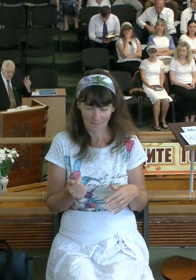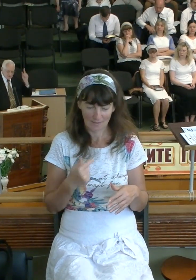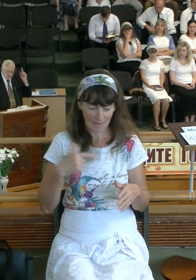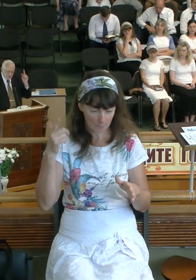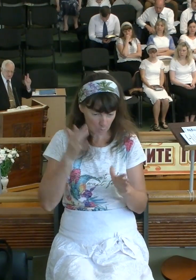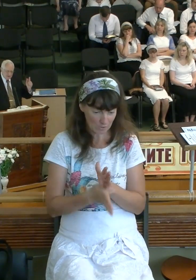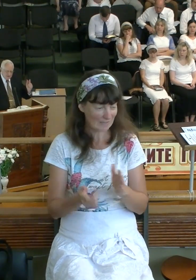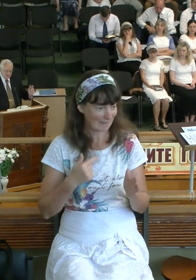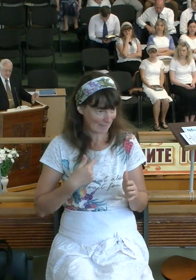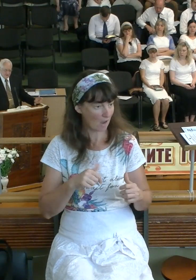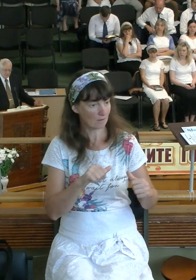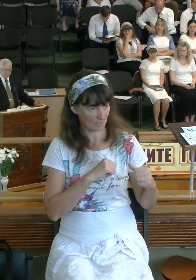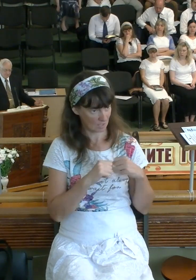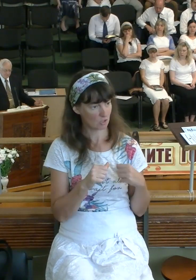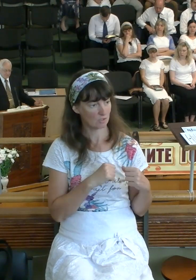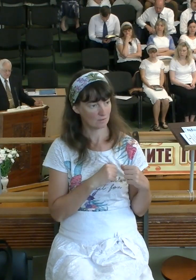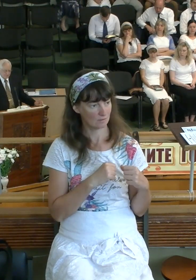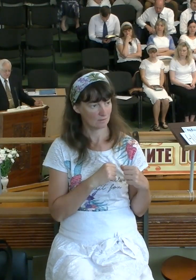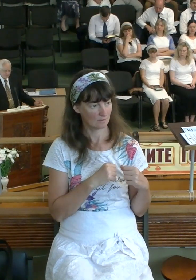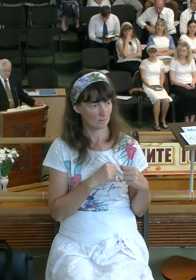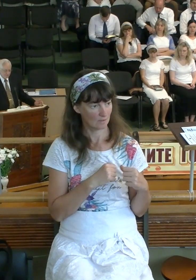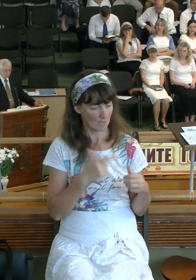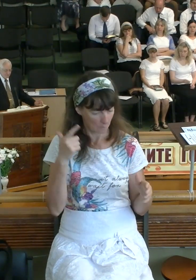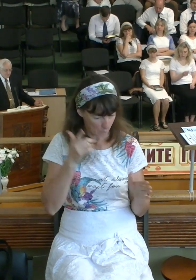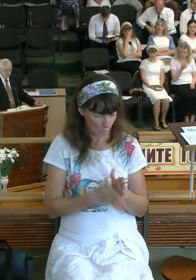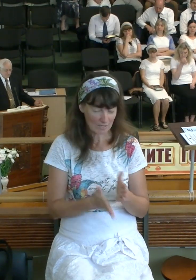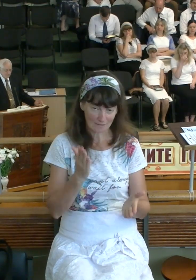Они поняли, что они грешники.